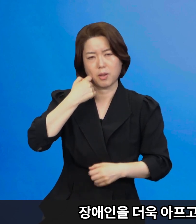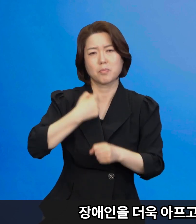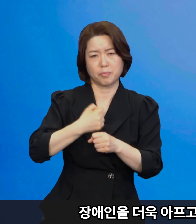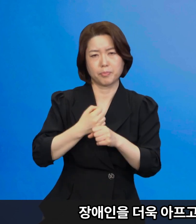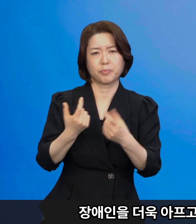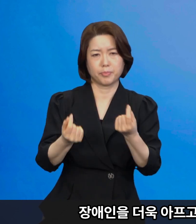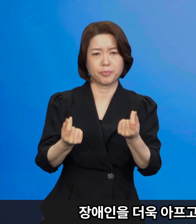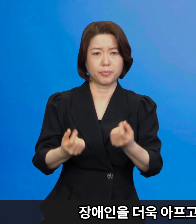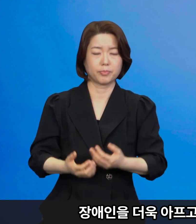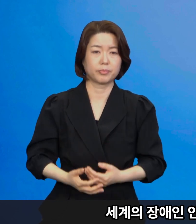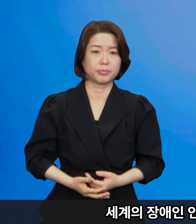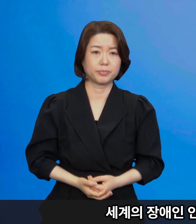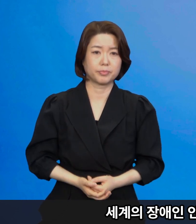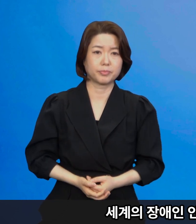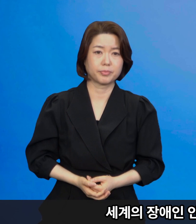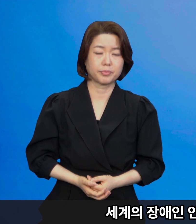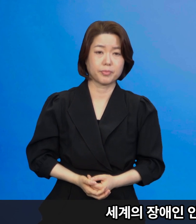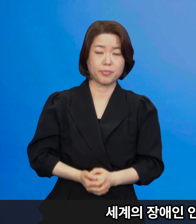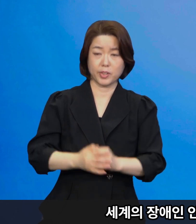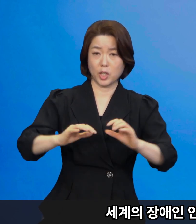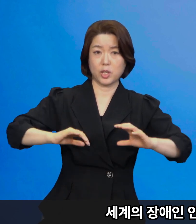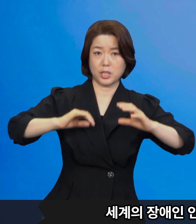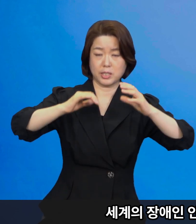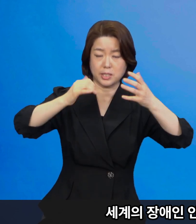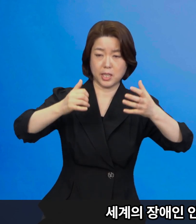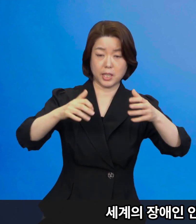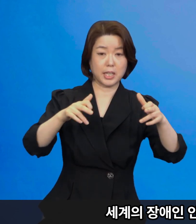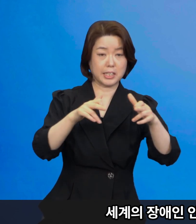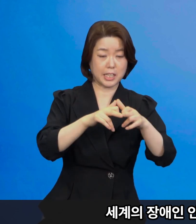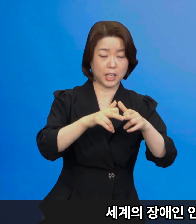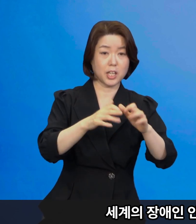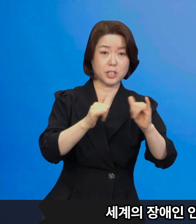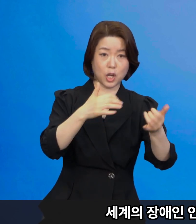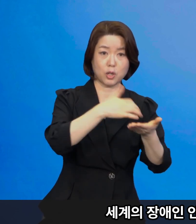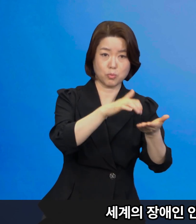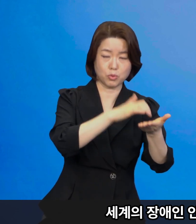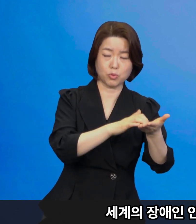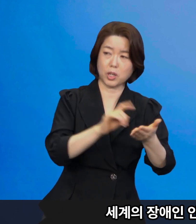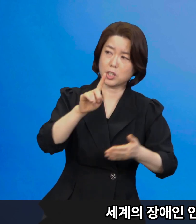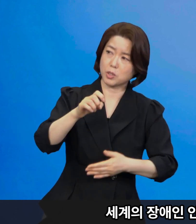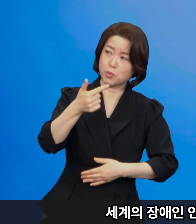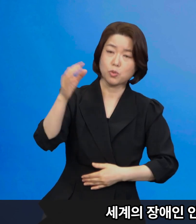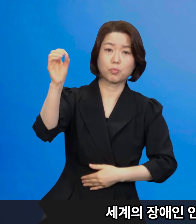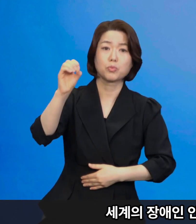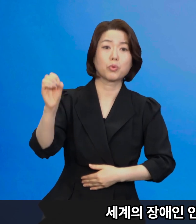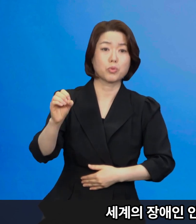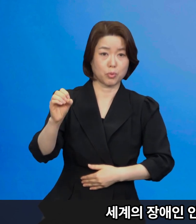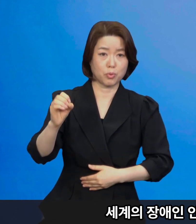합니다. 세계의 장애인 인구가 대략 16%입니다.